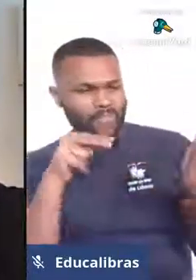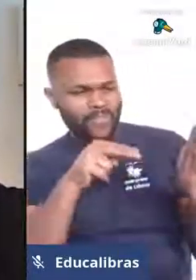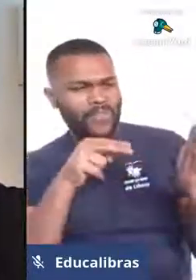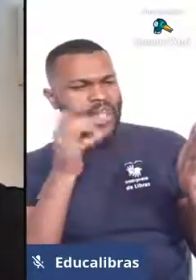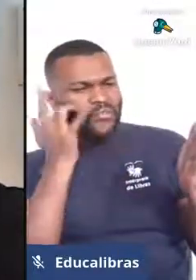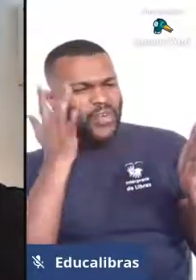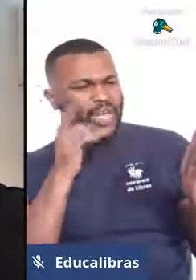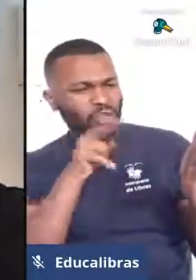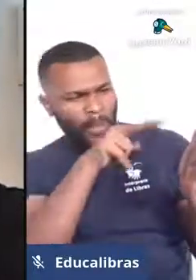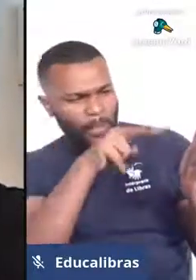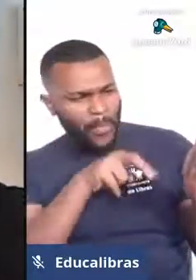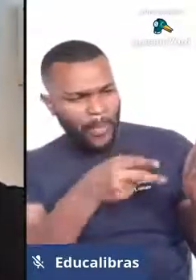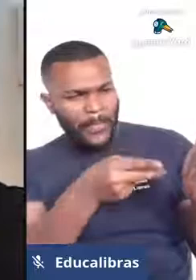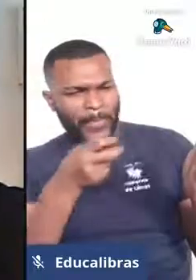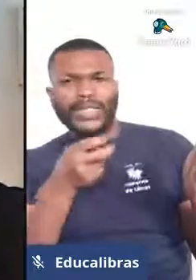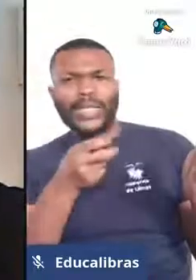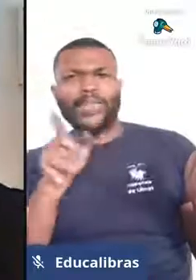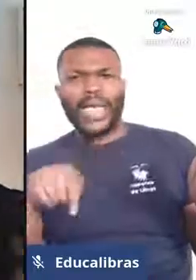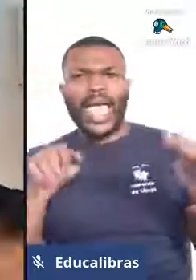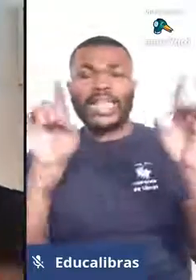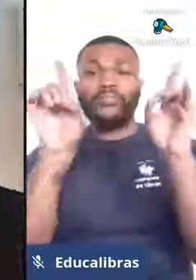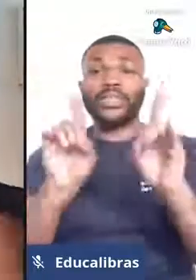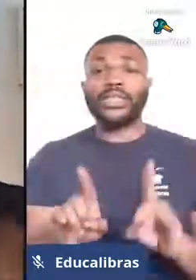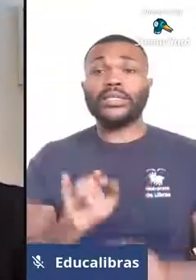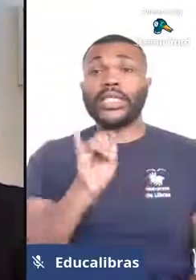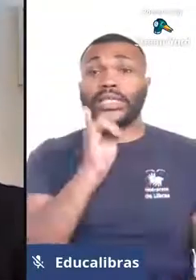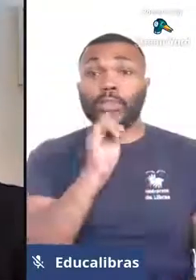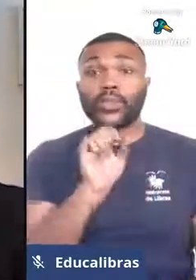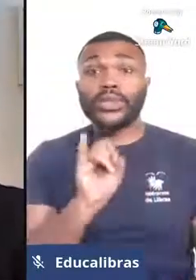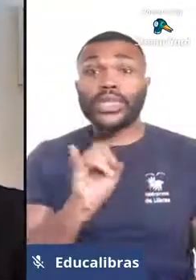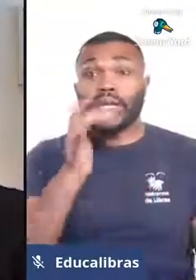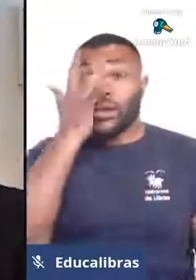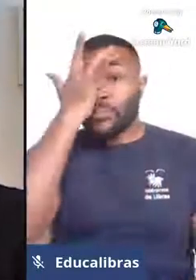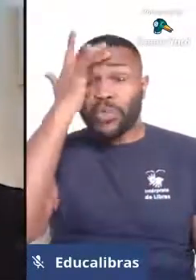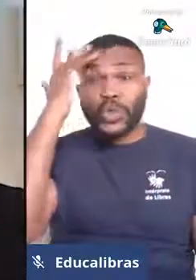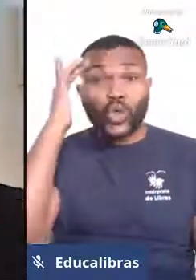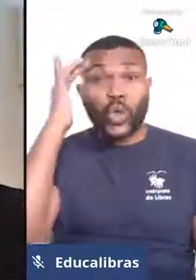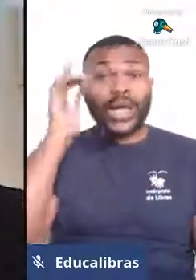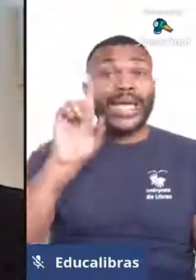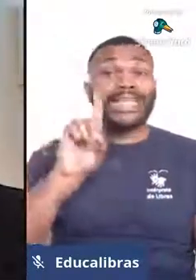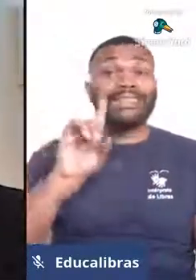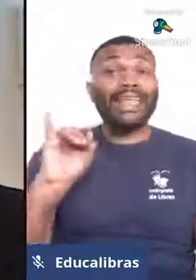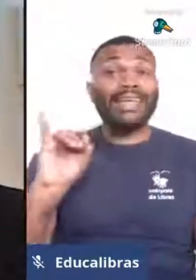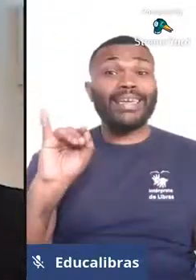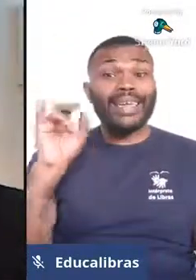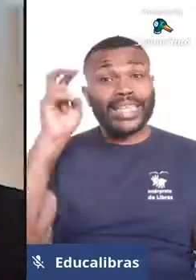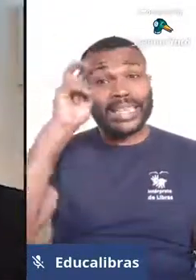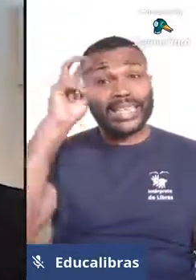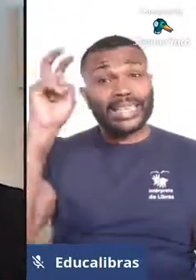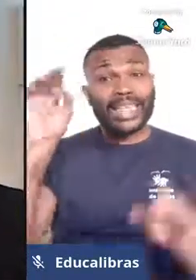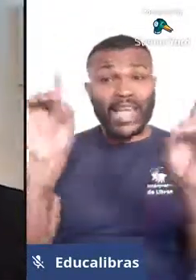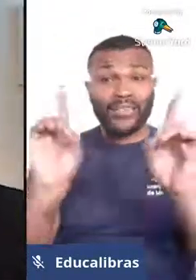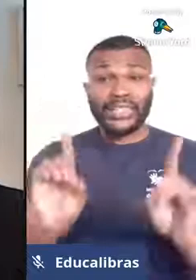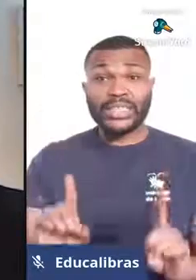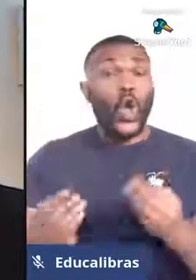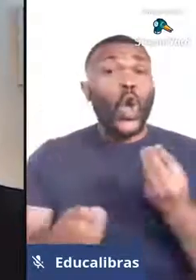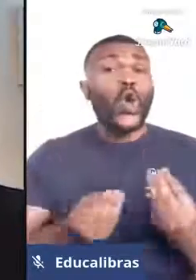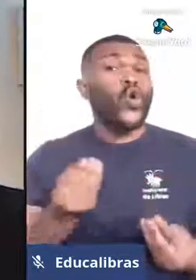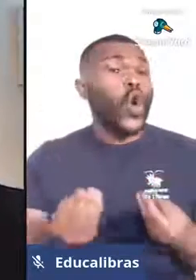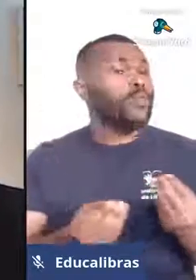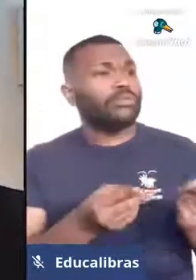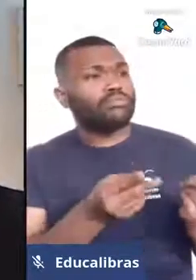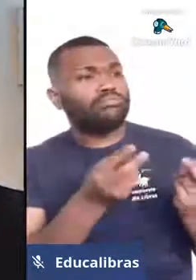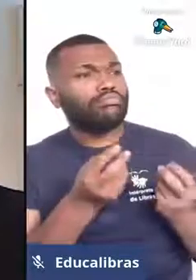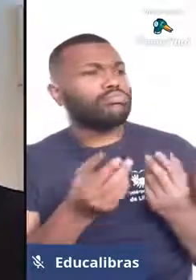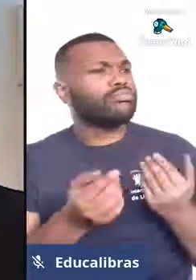pessoa com deficiência intelectual, num grupo, você está se dirigindo a um grupo de 20 pessoas durante uma visita educativa. Como é que você sabe que 1,